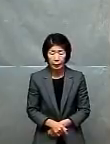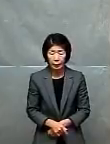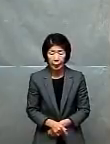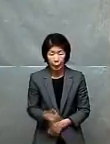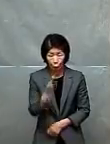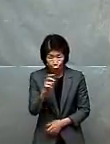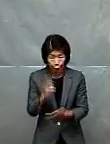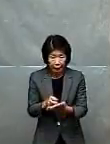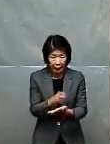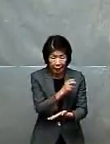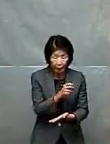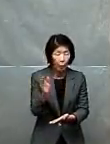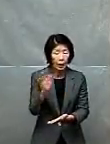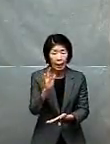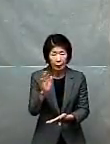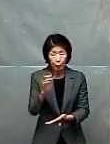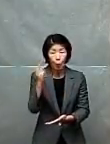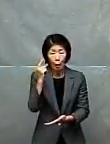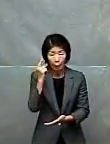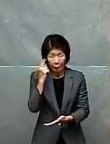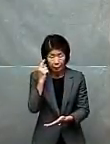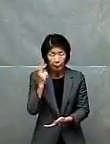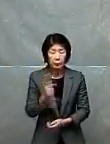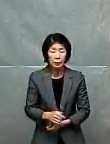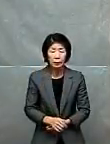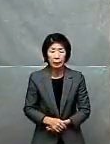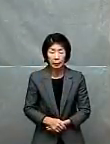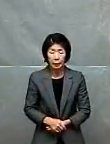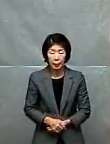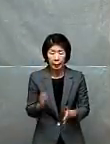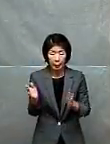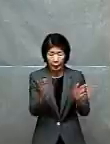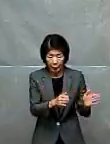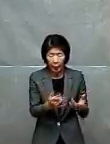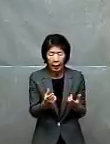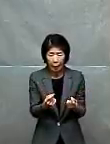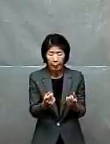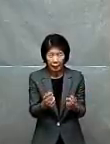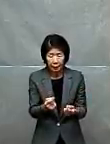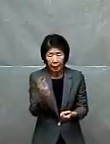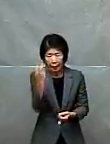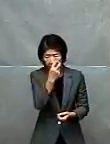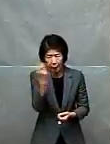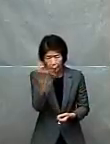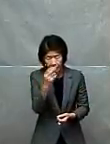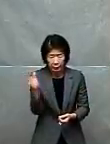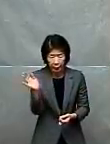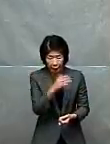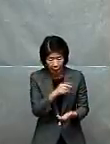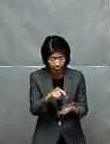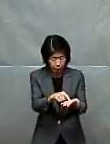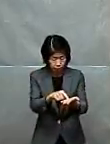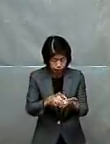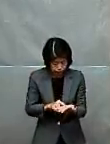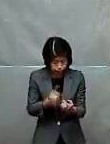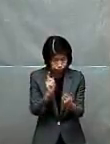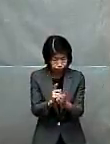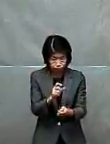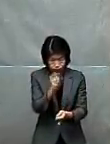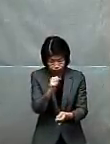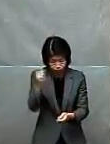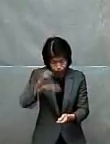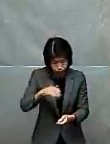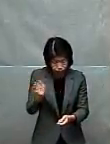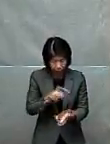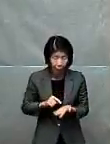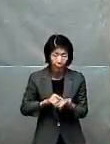違反もしていないんだと思いますけれども、ただやっぱり確認してから今度は支払った方がいいんじゃないかというような